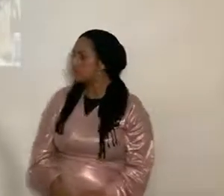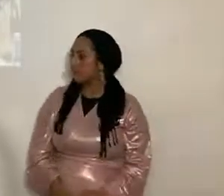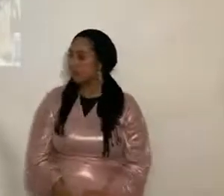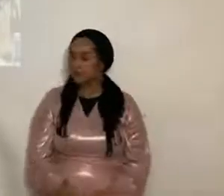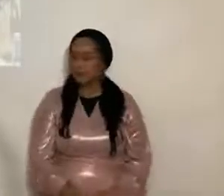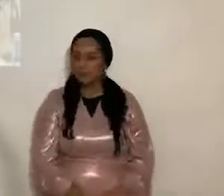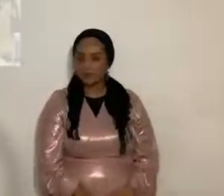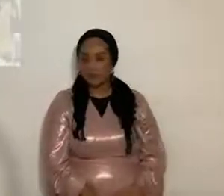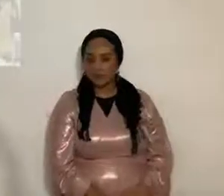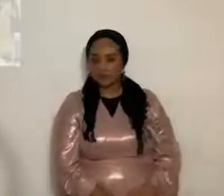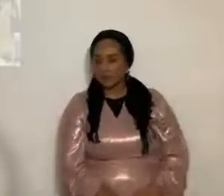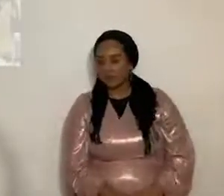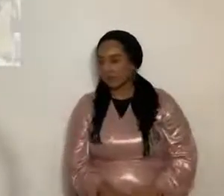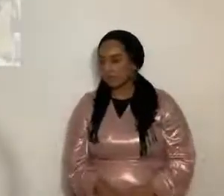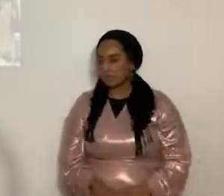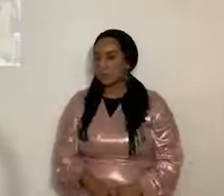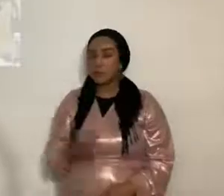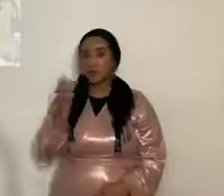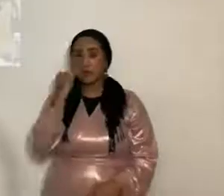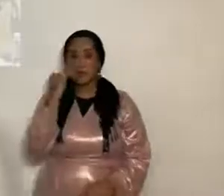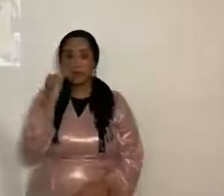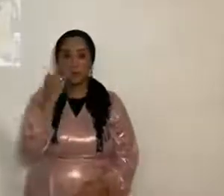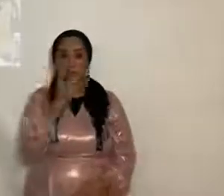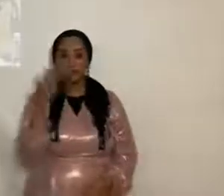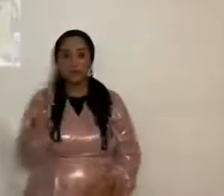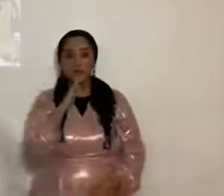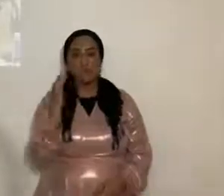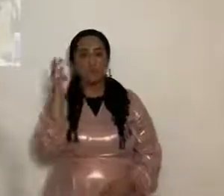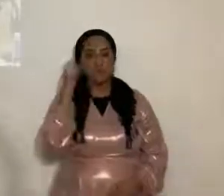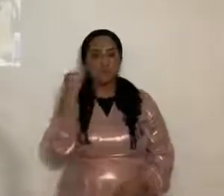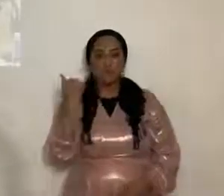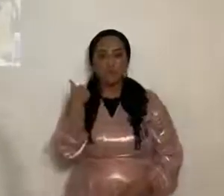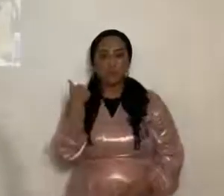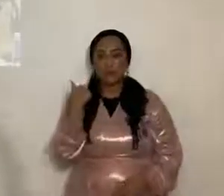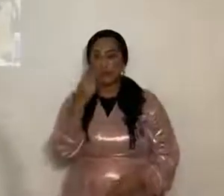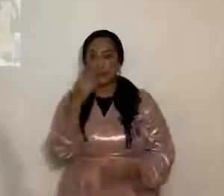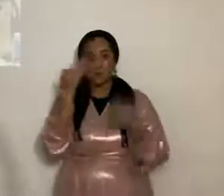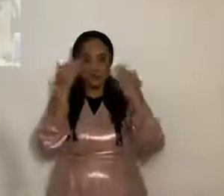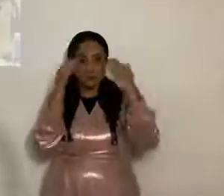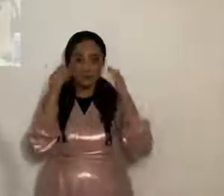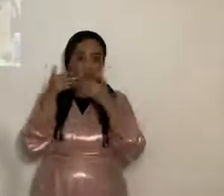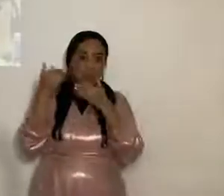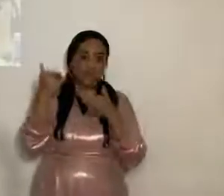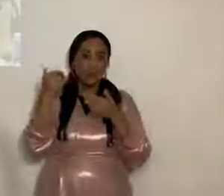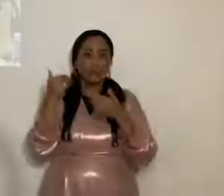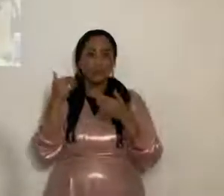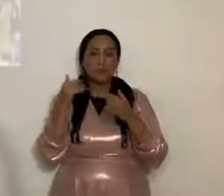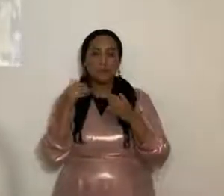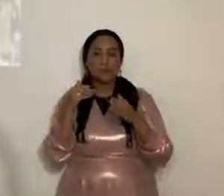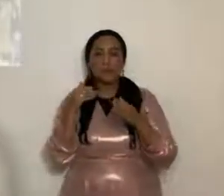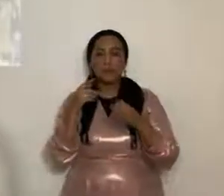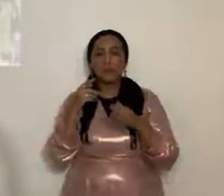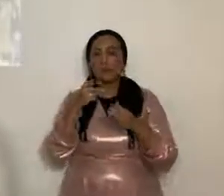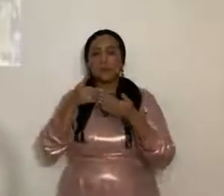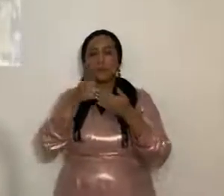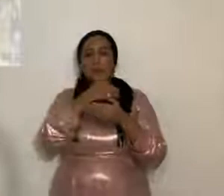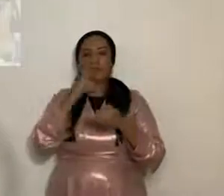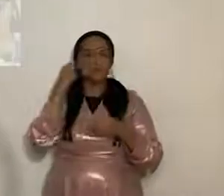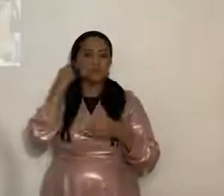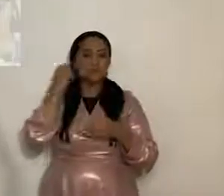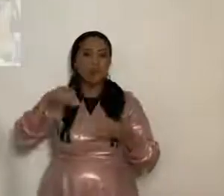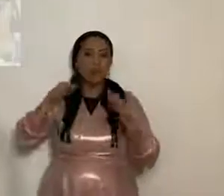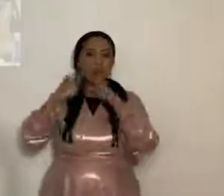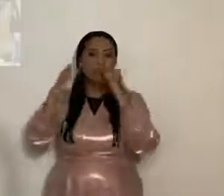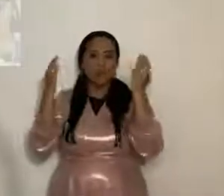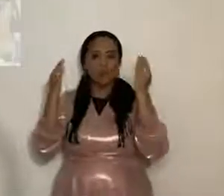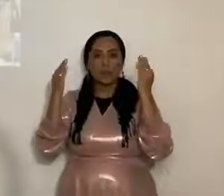8, dice: si nunca lo habías oído ni nunca lo habías conocido, ciertamente no se abrió antes tu oído,